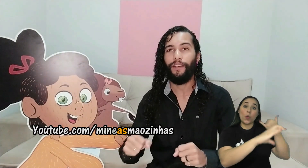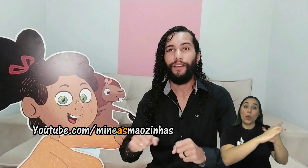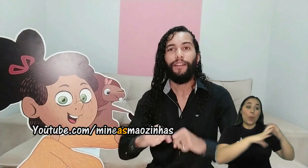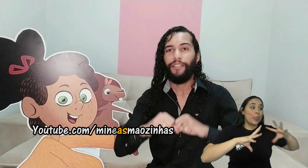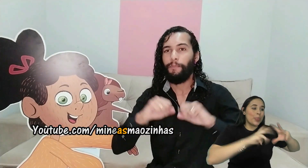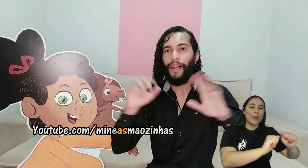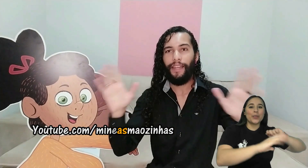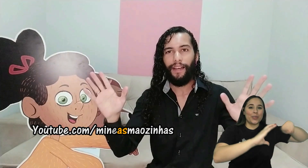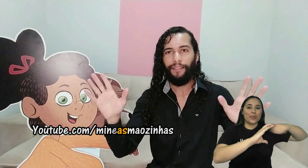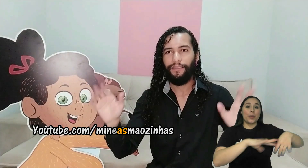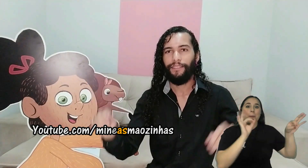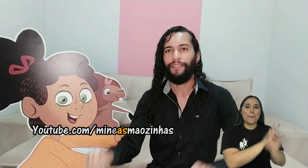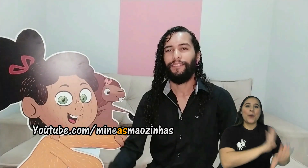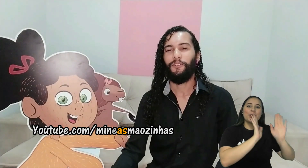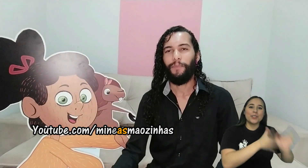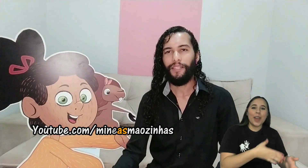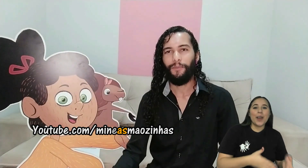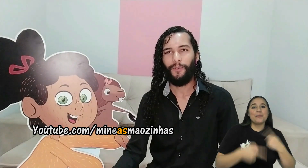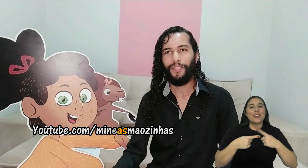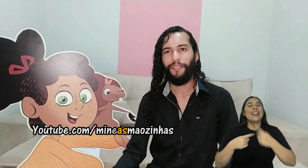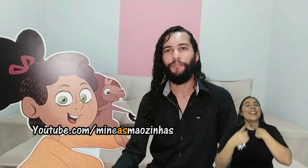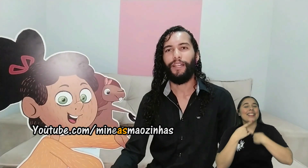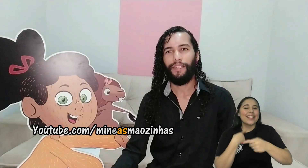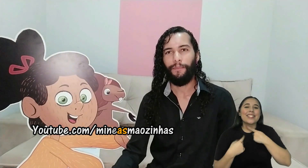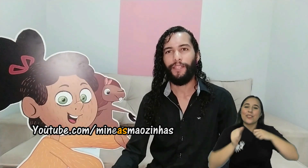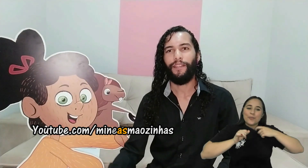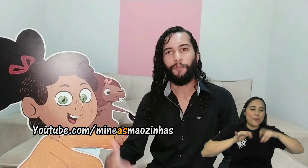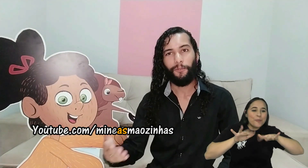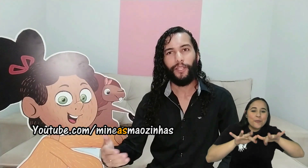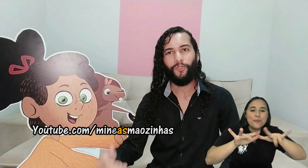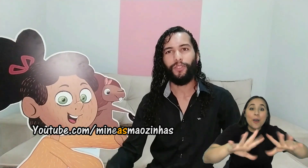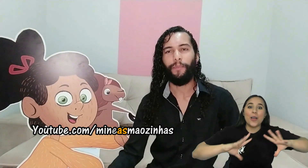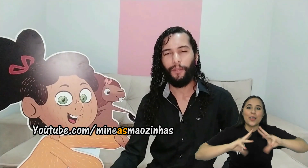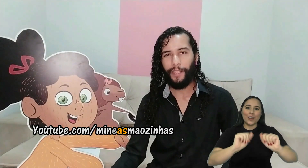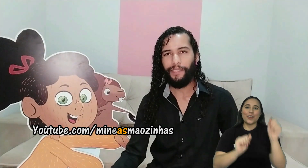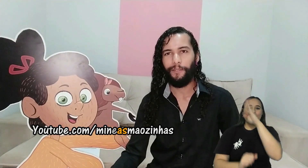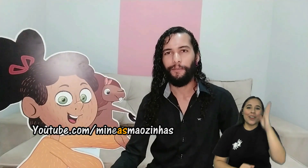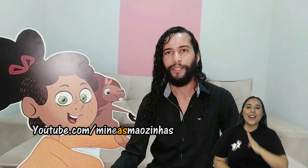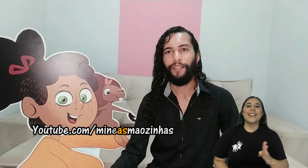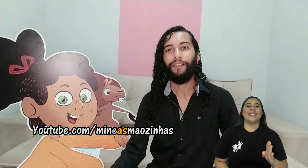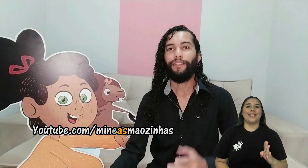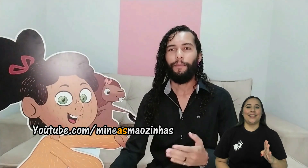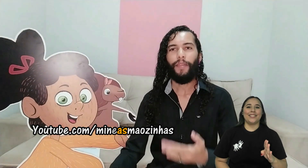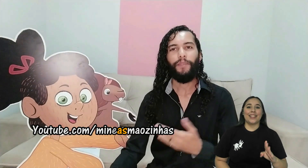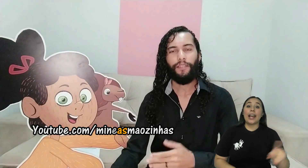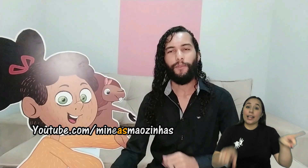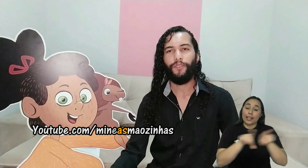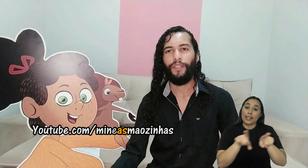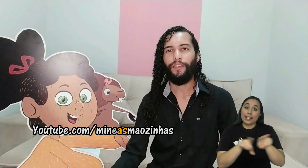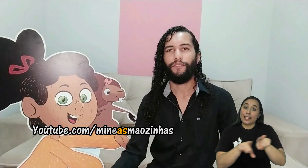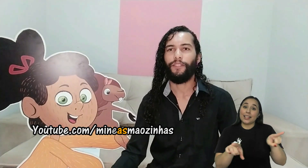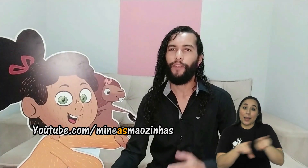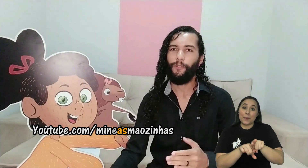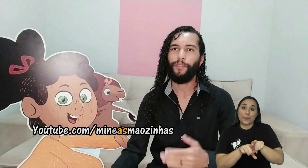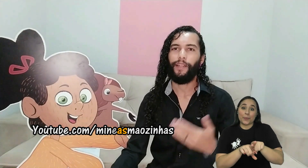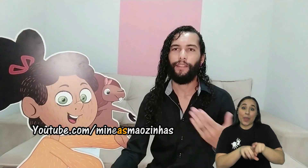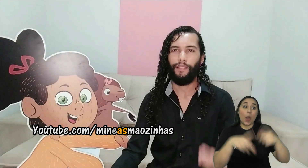quer espalhar o máximo possível a Libras e a cultura surda pelo Brasil. Também Minhas Mãozinhas você vai encontrar na